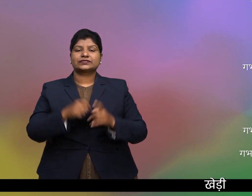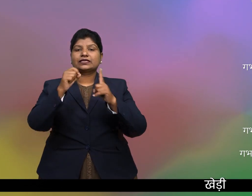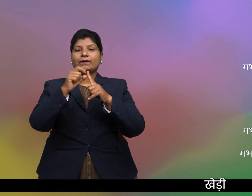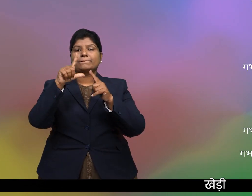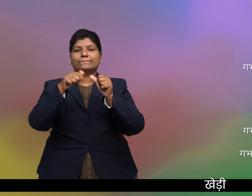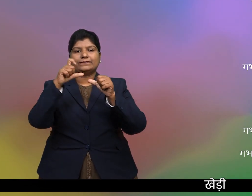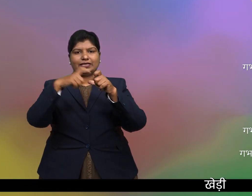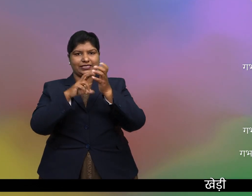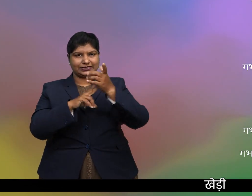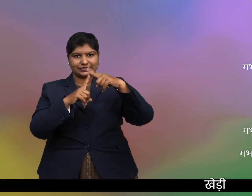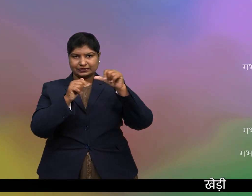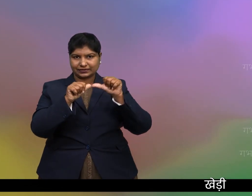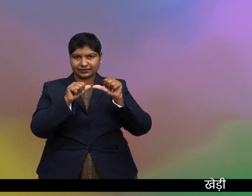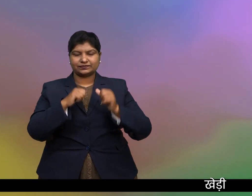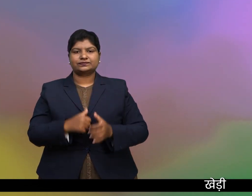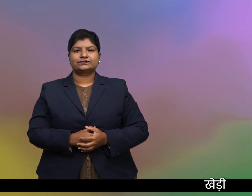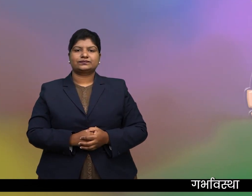खेड़ी,